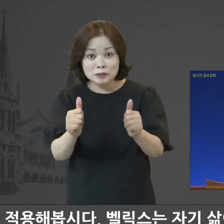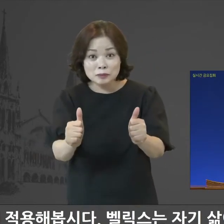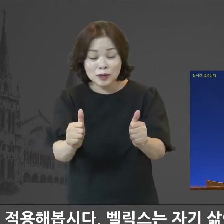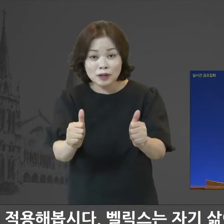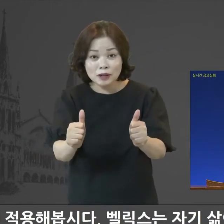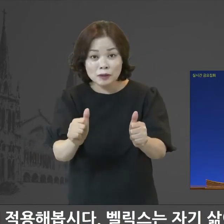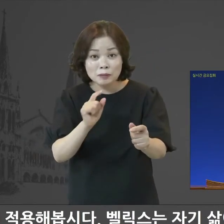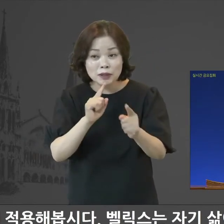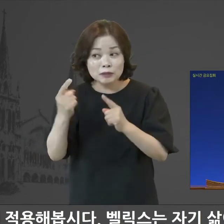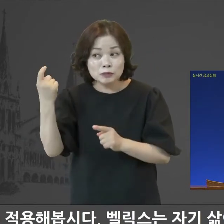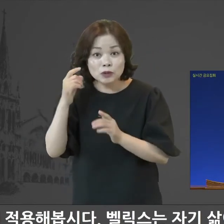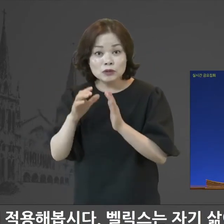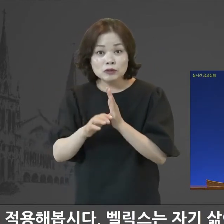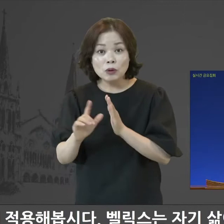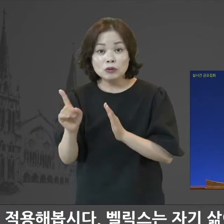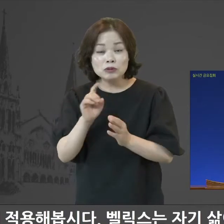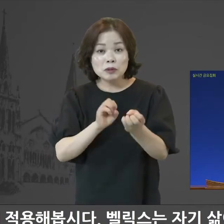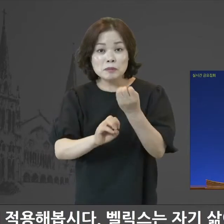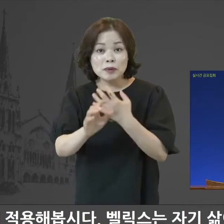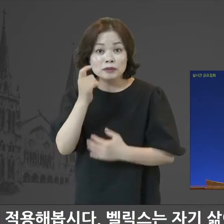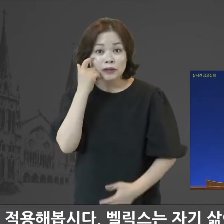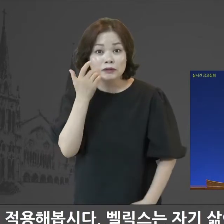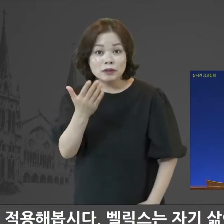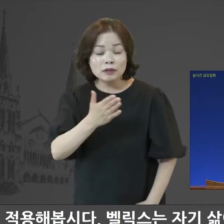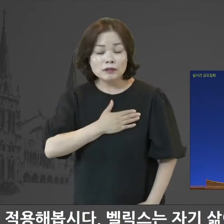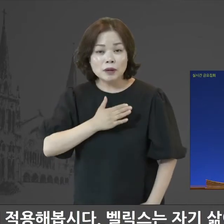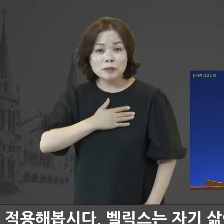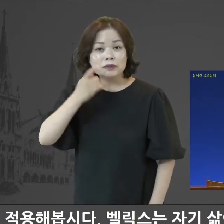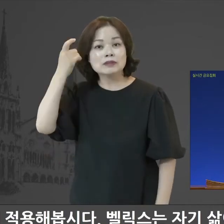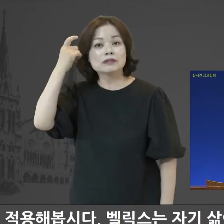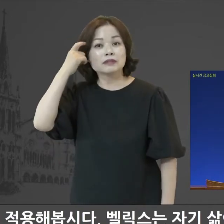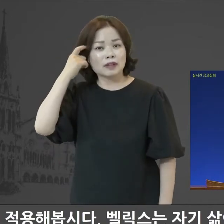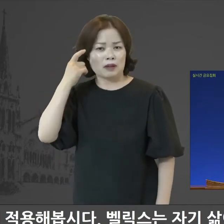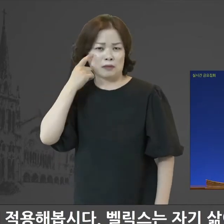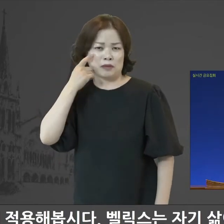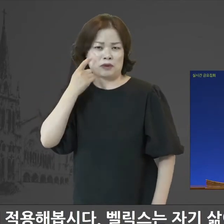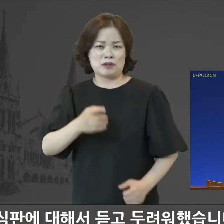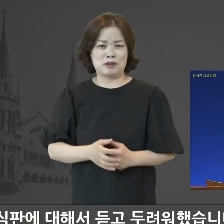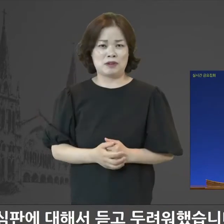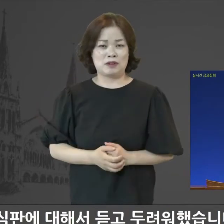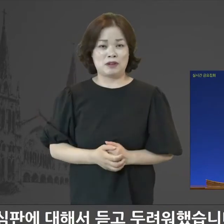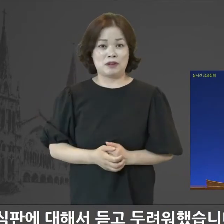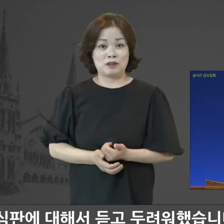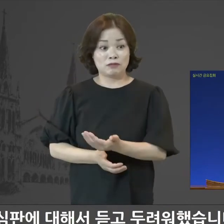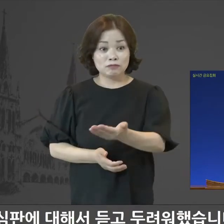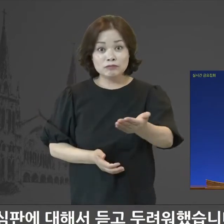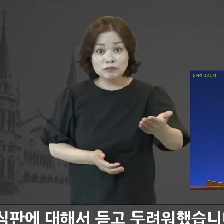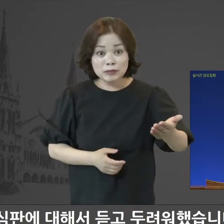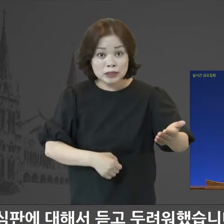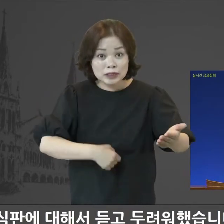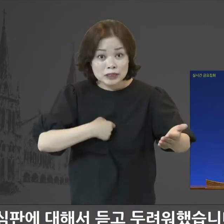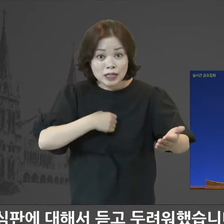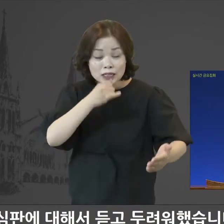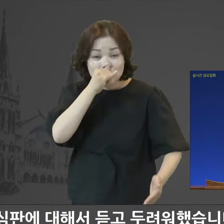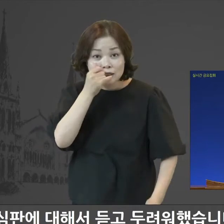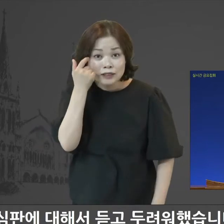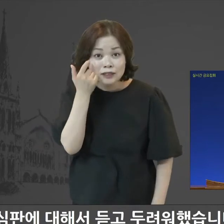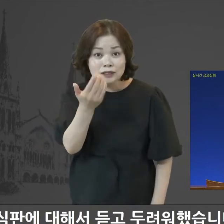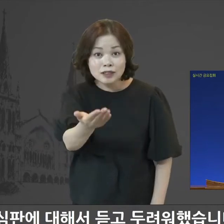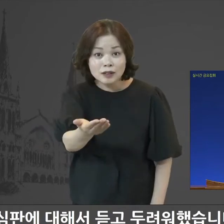대해서 말씀을 들을 때 어떻게 반응해야 될지 나에게 한번 적용해 보자는 겁니다. 여러분, 의가 있으신 거죠,